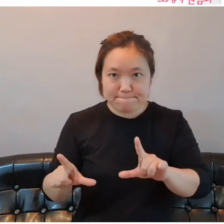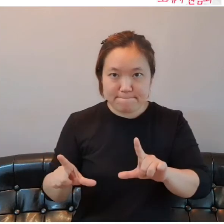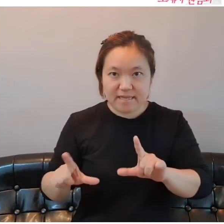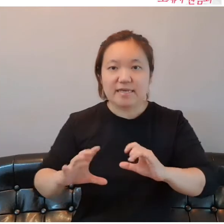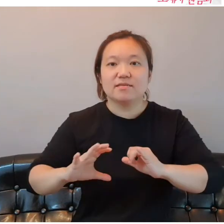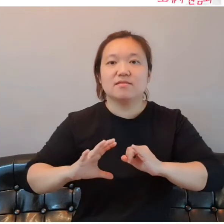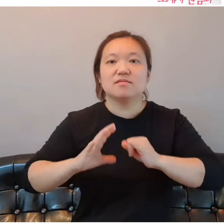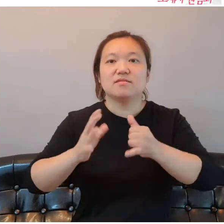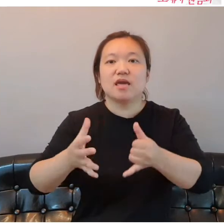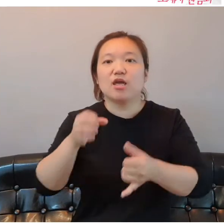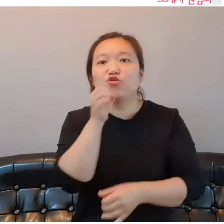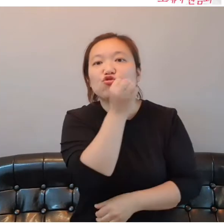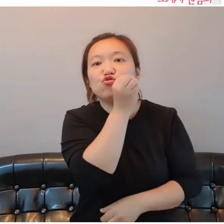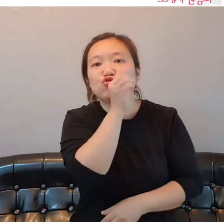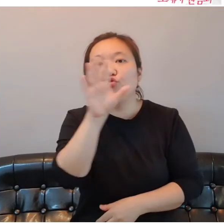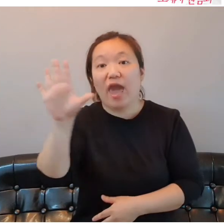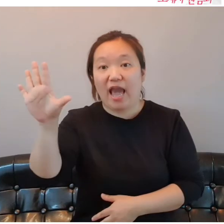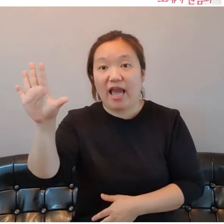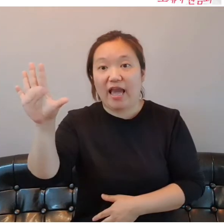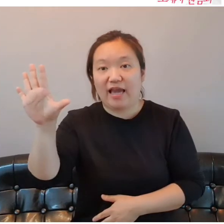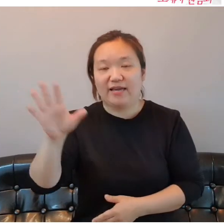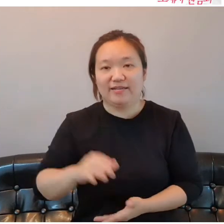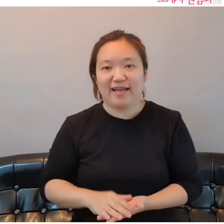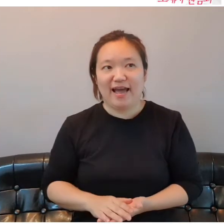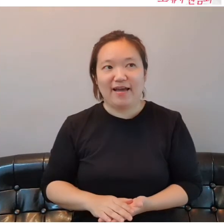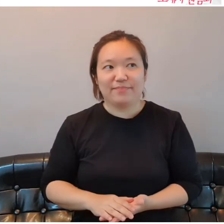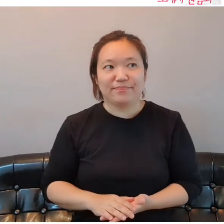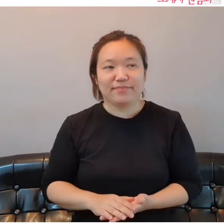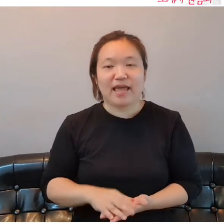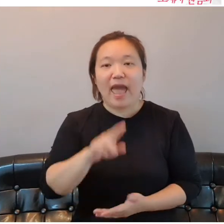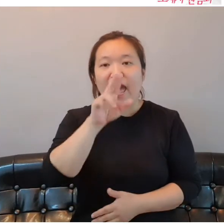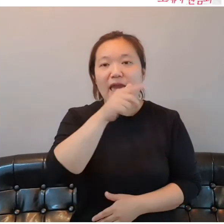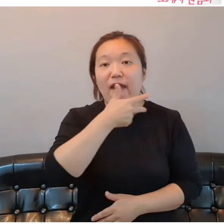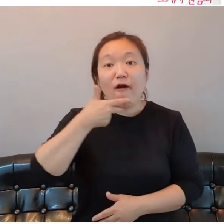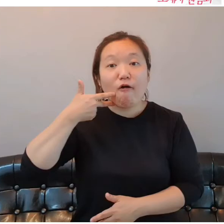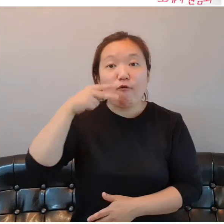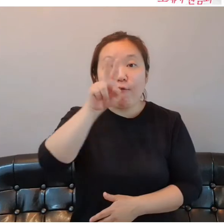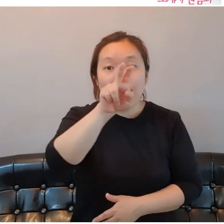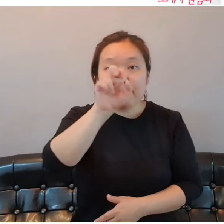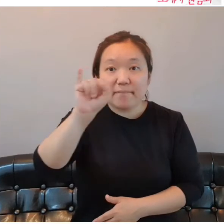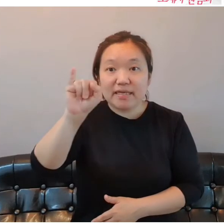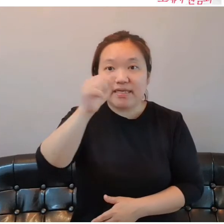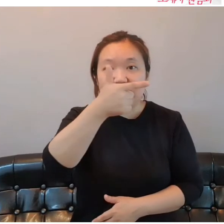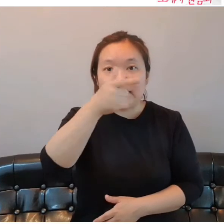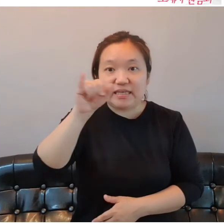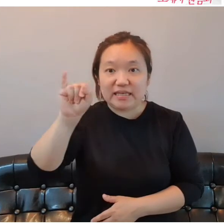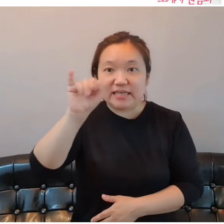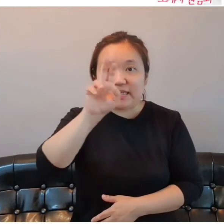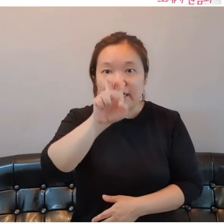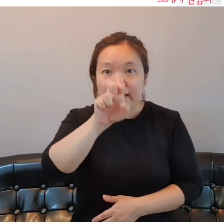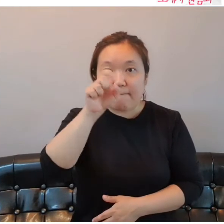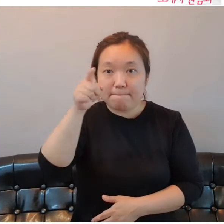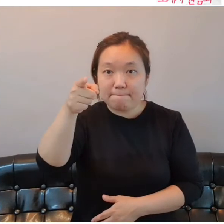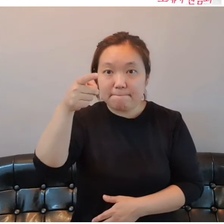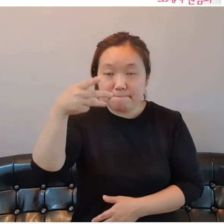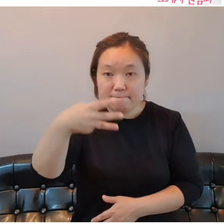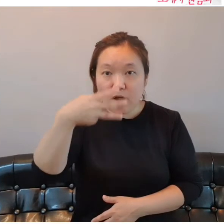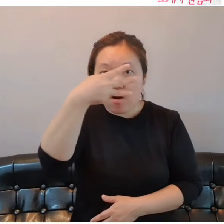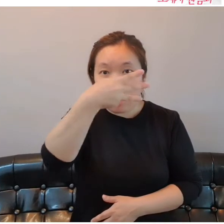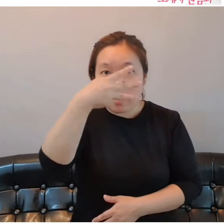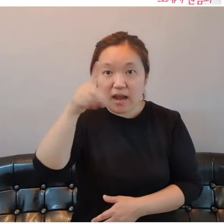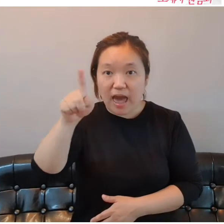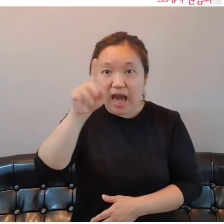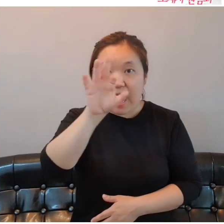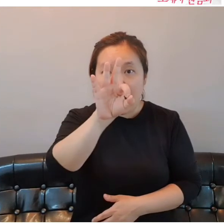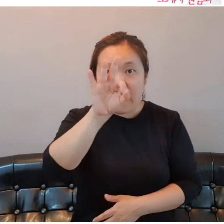필요한 것은 물건만으로 만족과 행복을 추구하는 삶의 방식을 뜻합니다. 최근